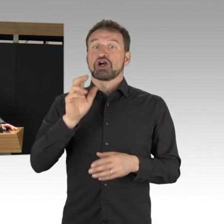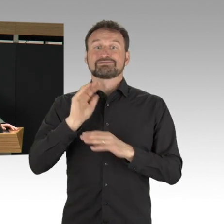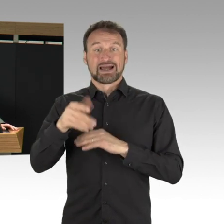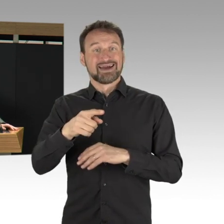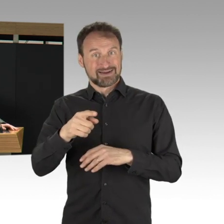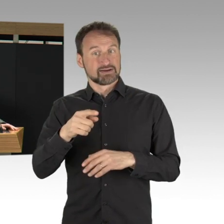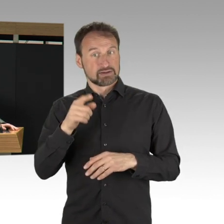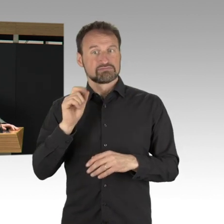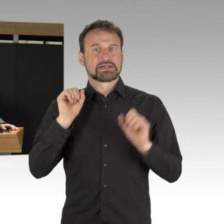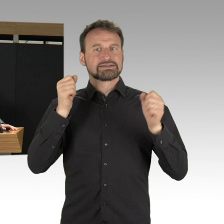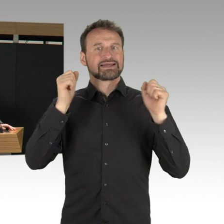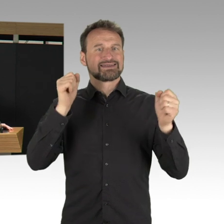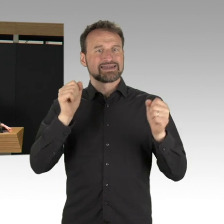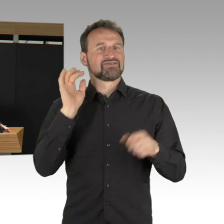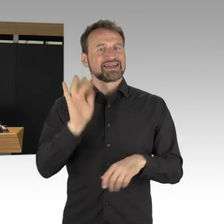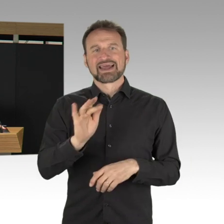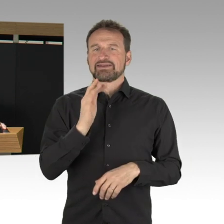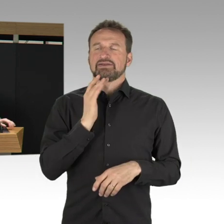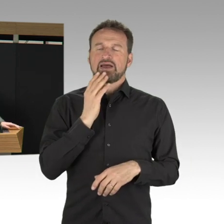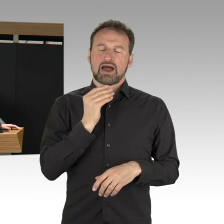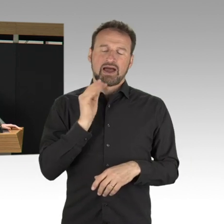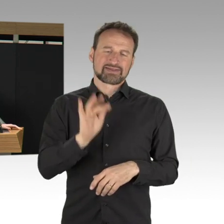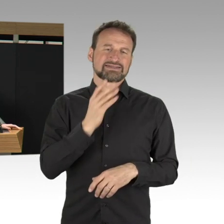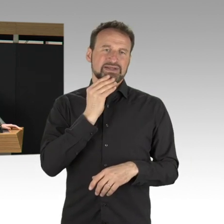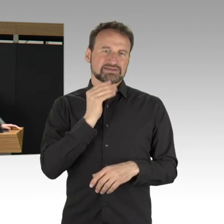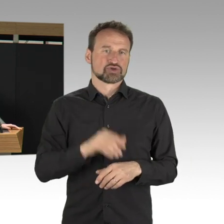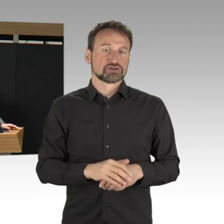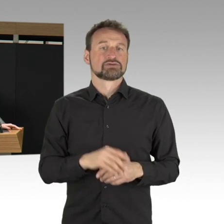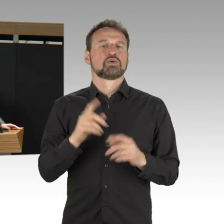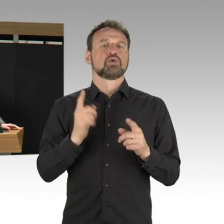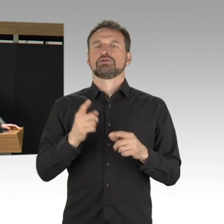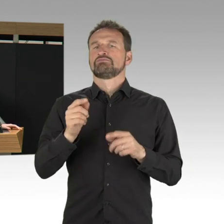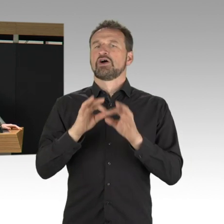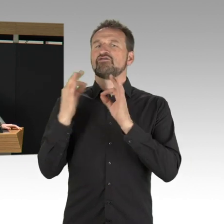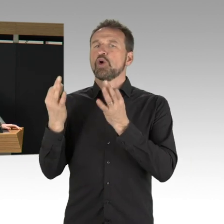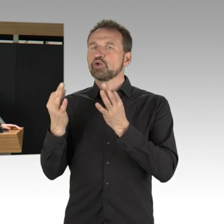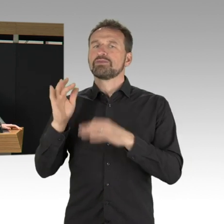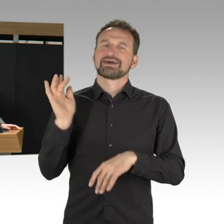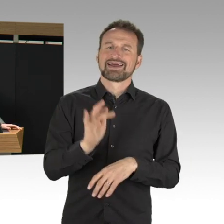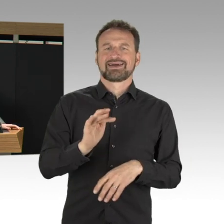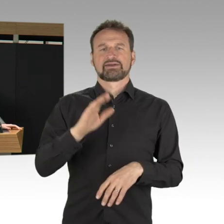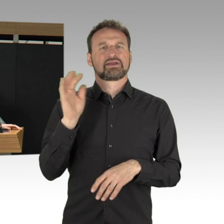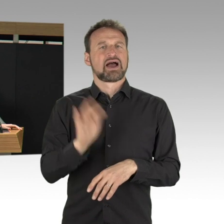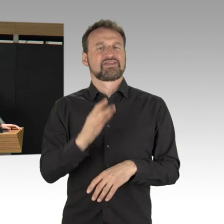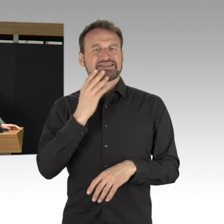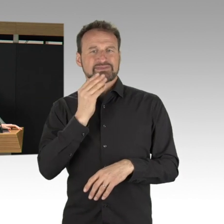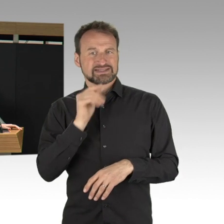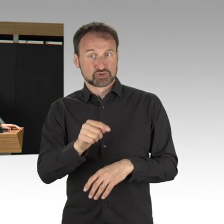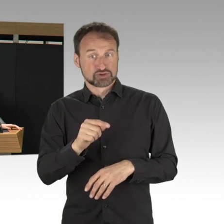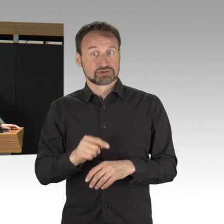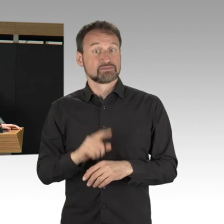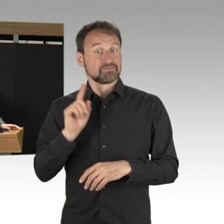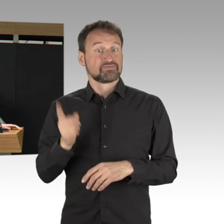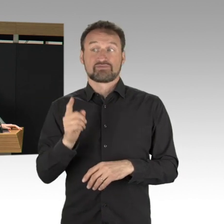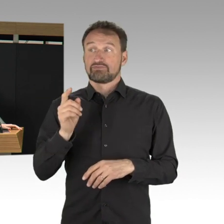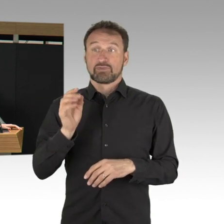erlebt. Oder als der Kultursenator Klaus Lederer und die Festivalveranstalter des Popkulturfestivals unverrückbar und